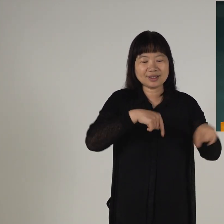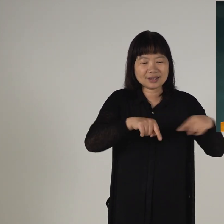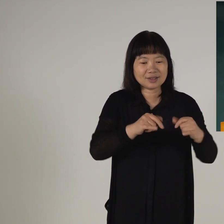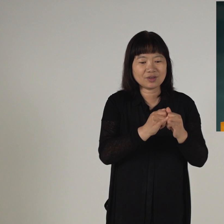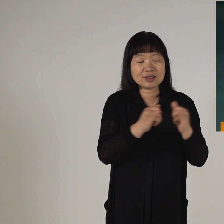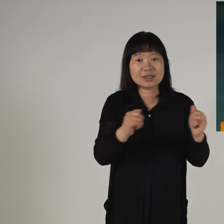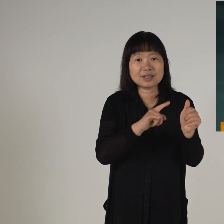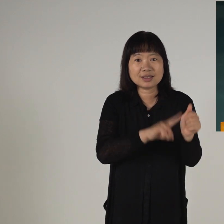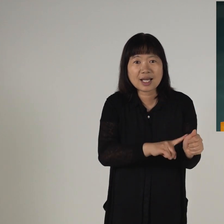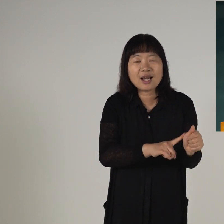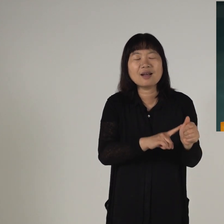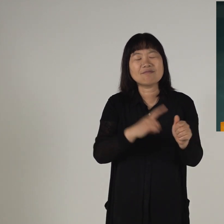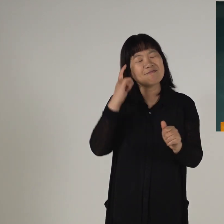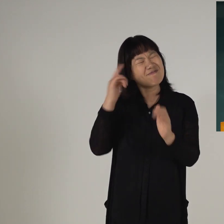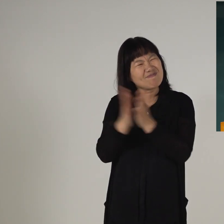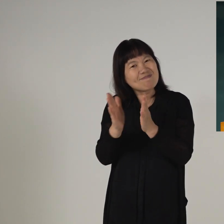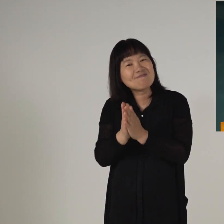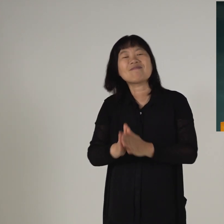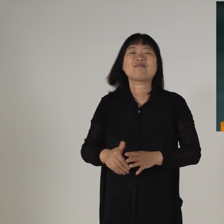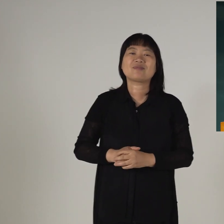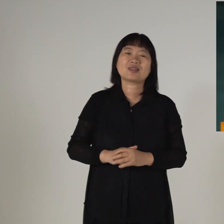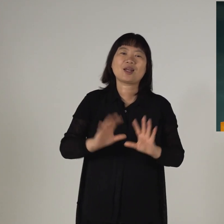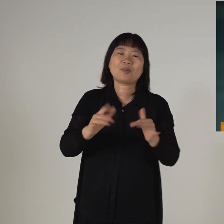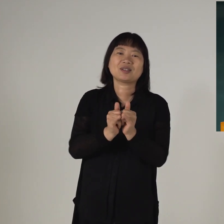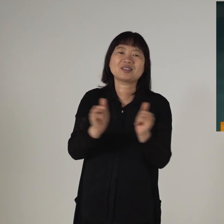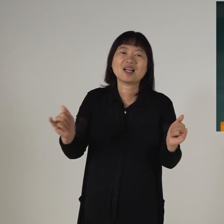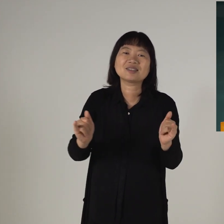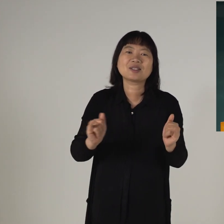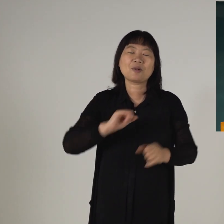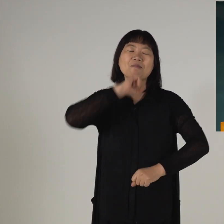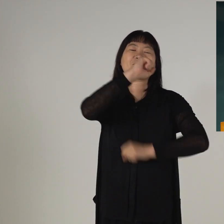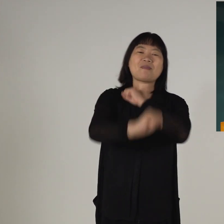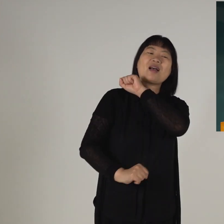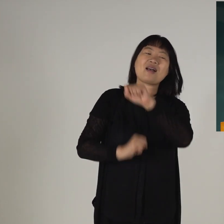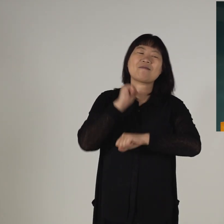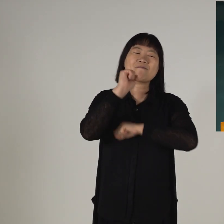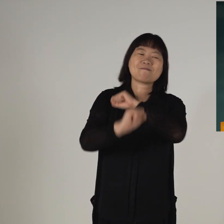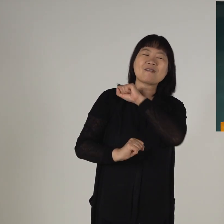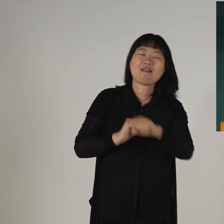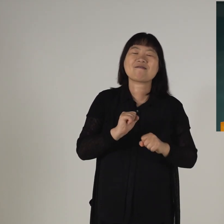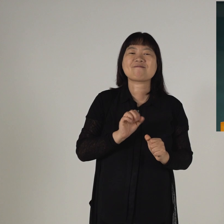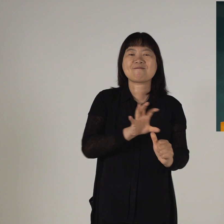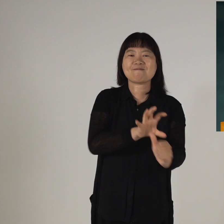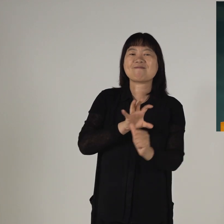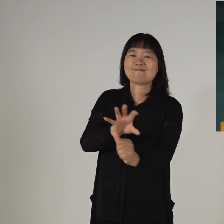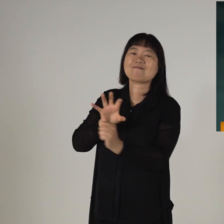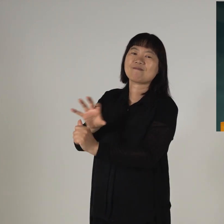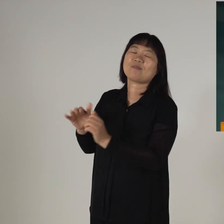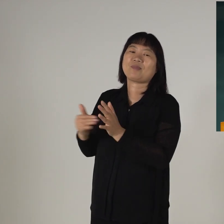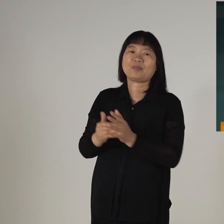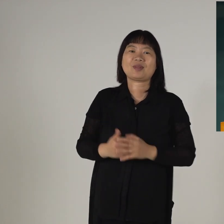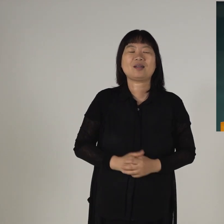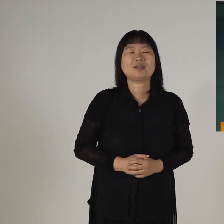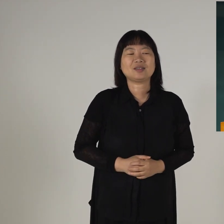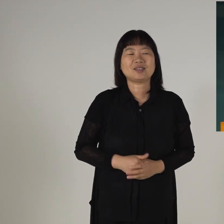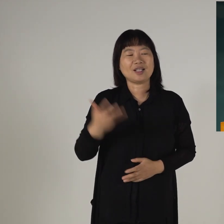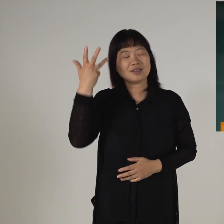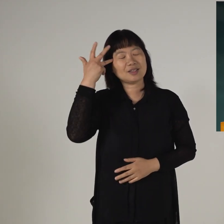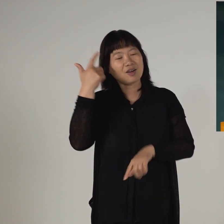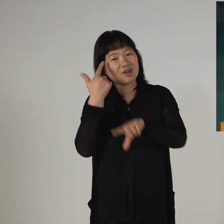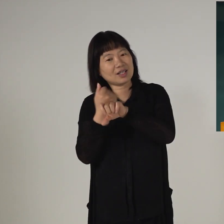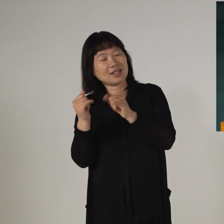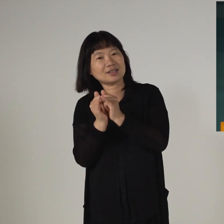집권자들이 임의로 백성들을 마음껏, 그러니까 그 시대는